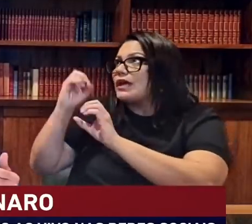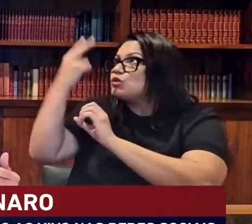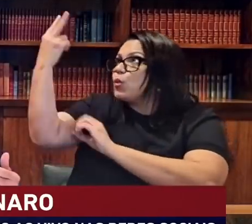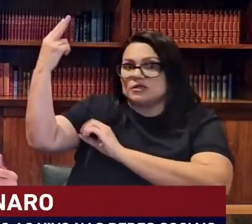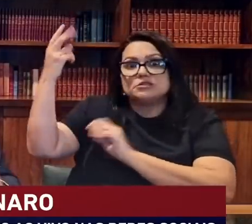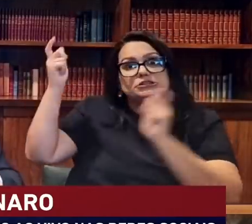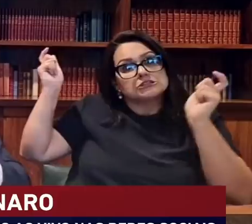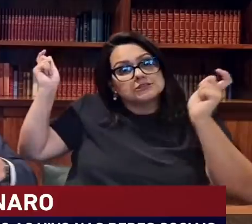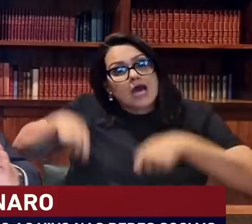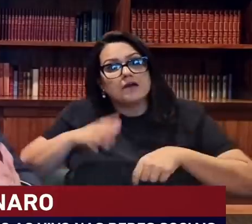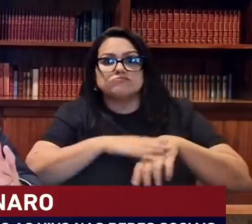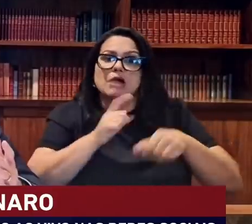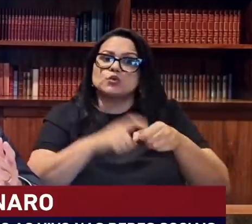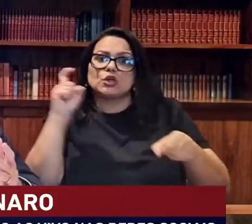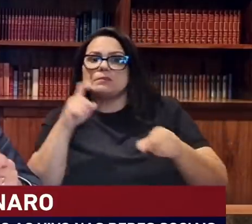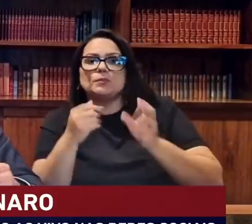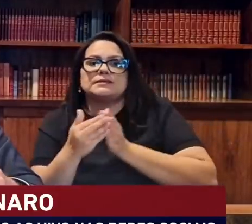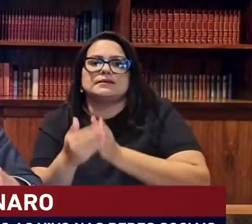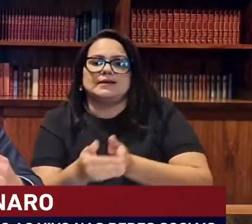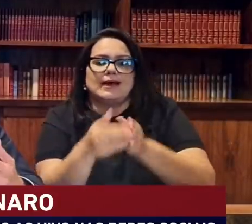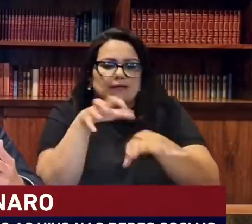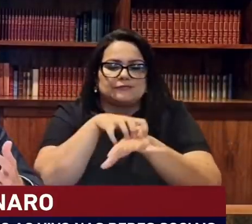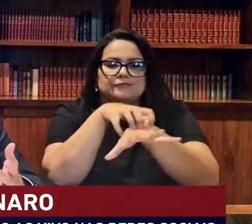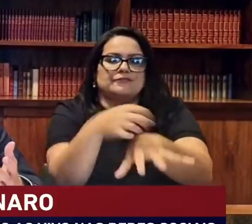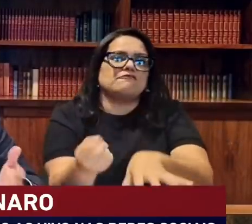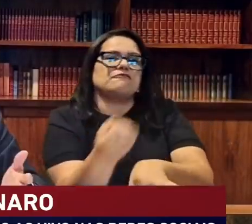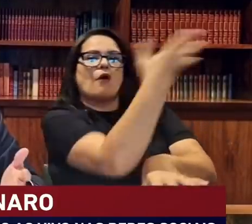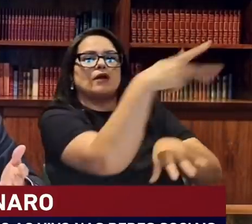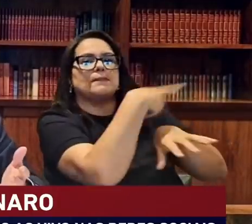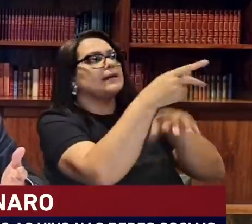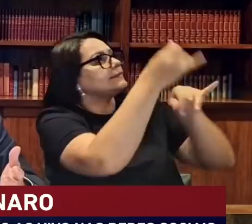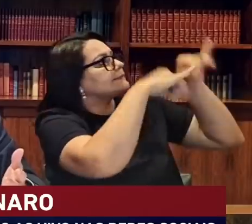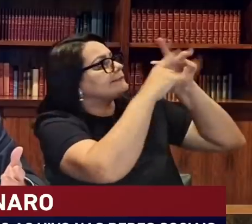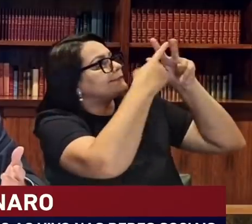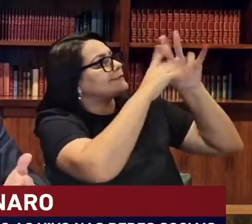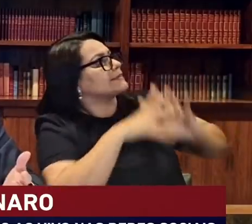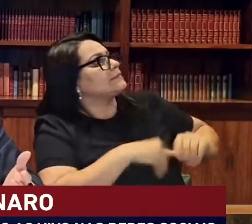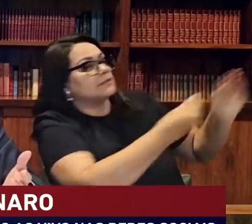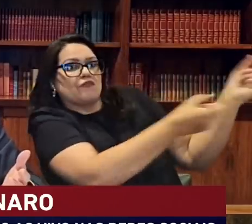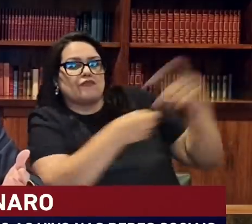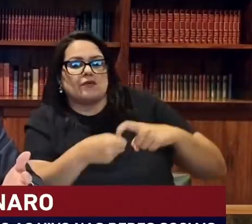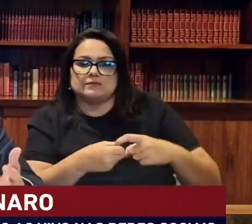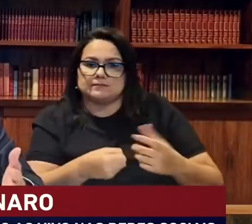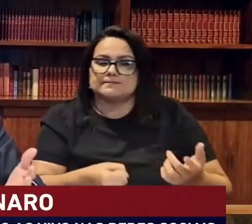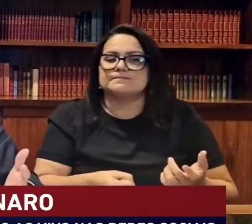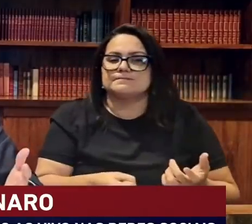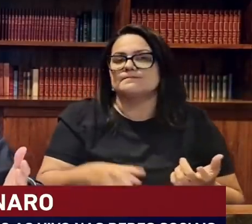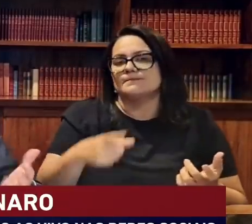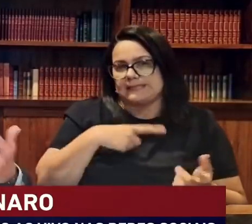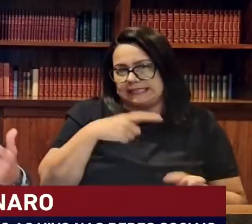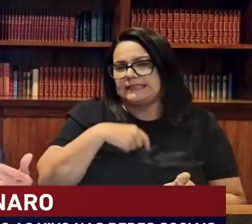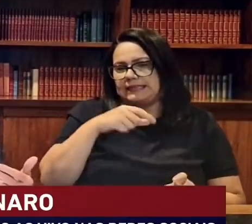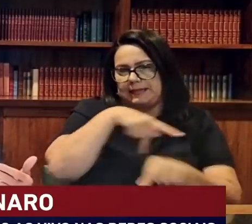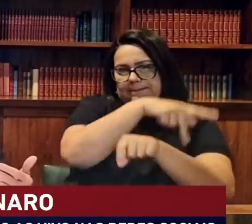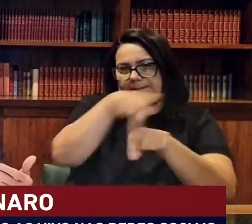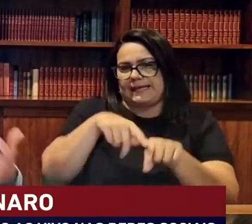autossuficiente em derivados. Se eu não me engano, as 10 maiores economias do mundo A única economia que